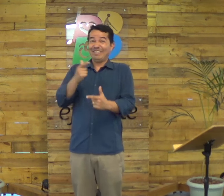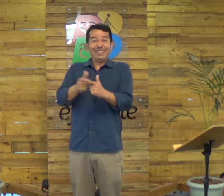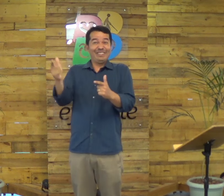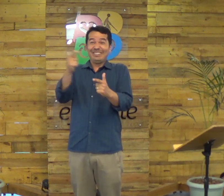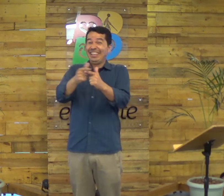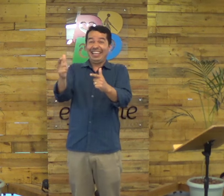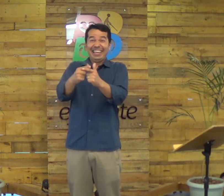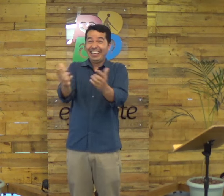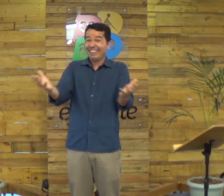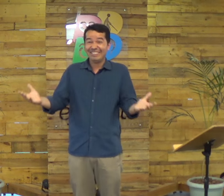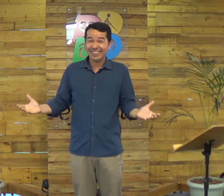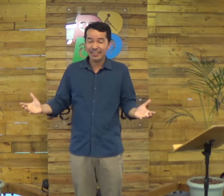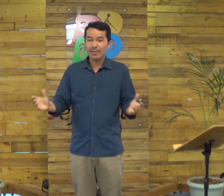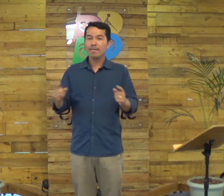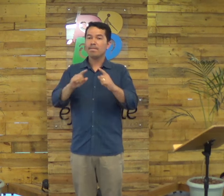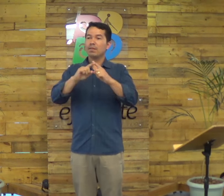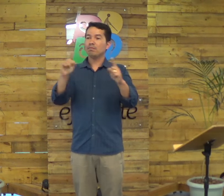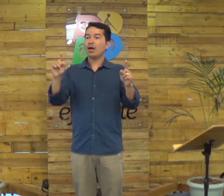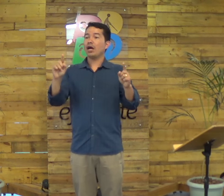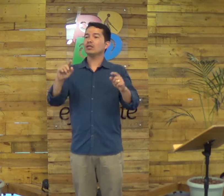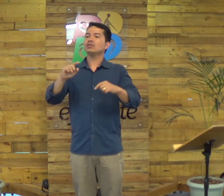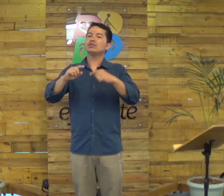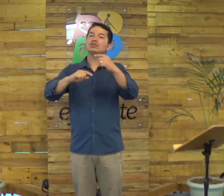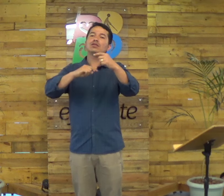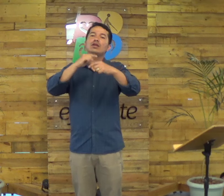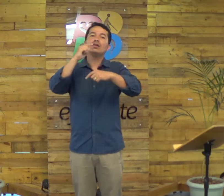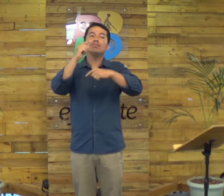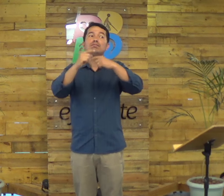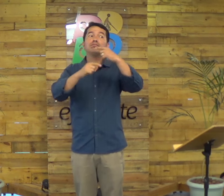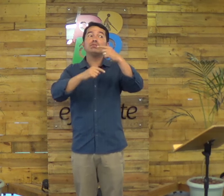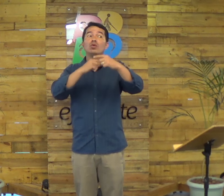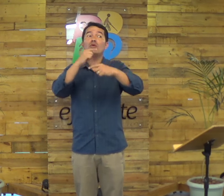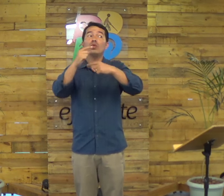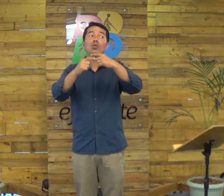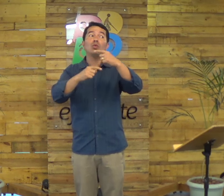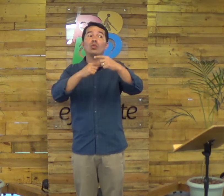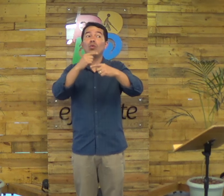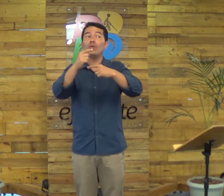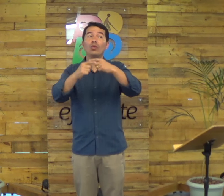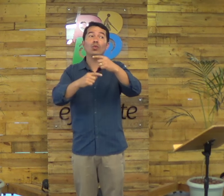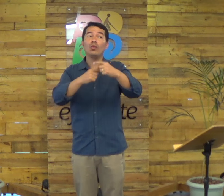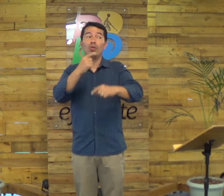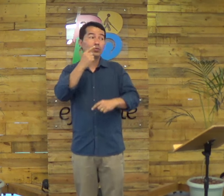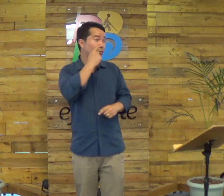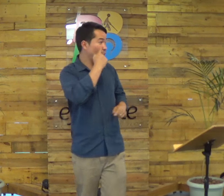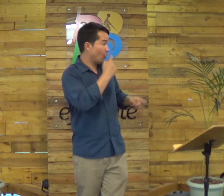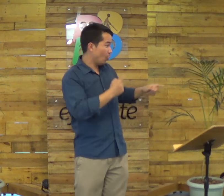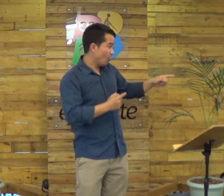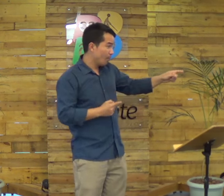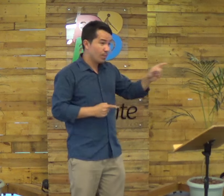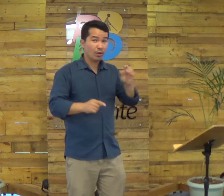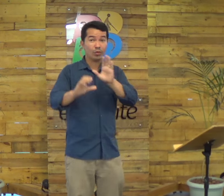que o problema, né? Mas, depois, como passou,